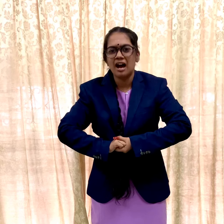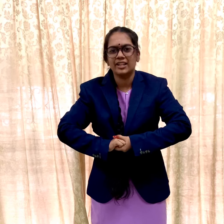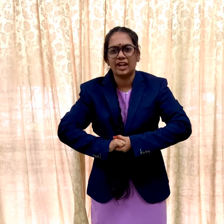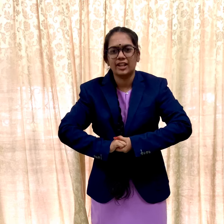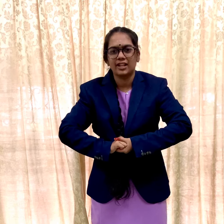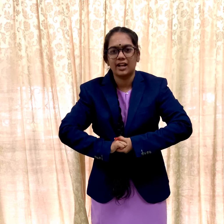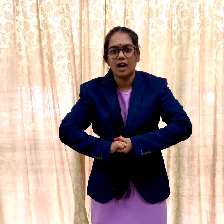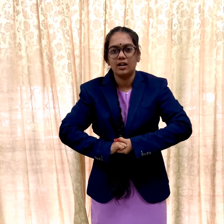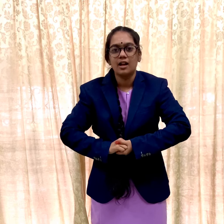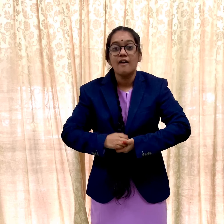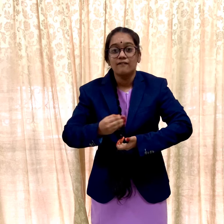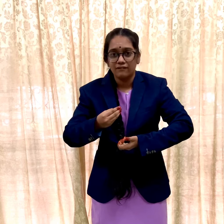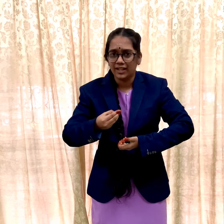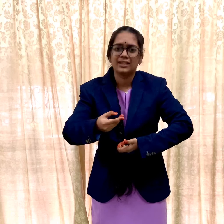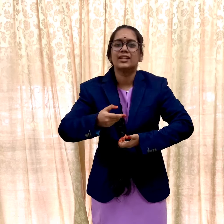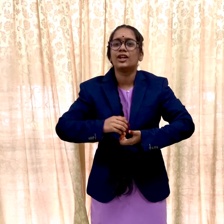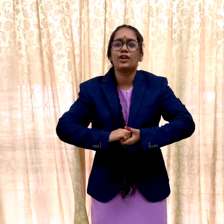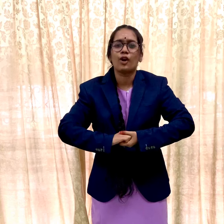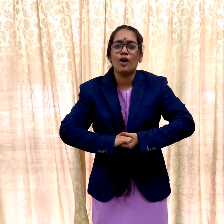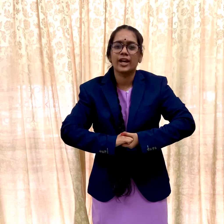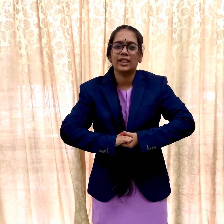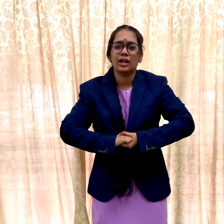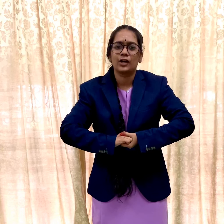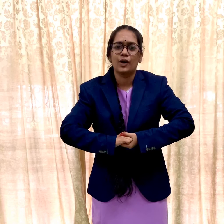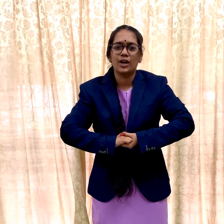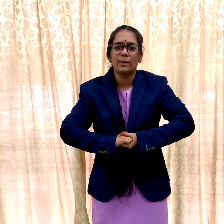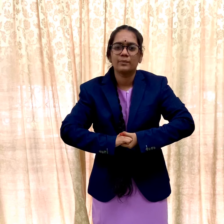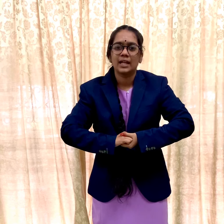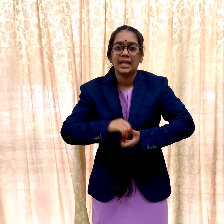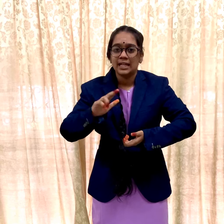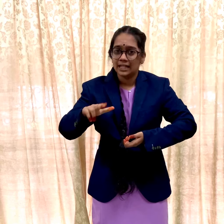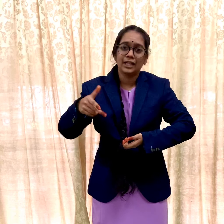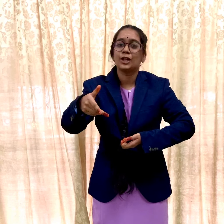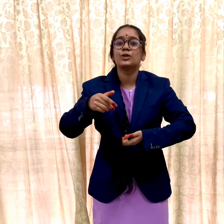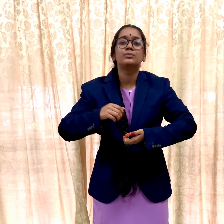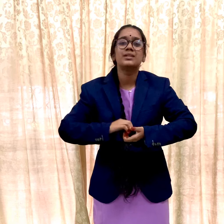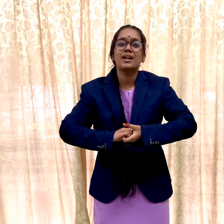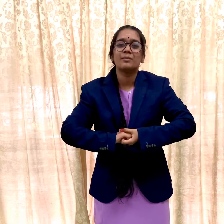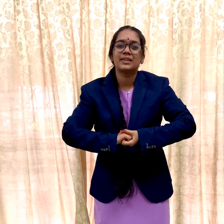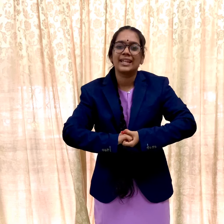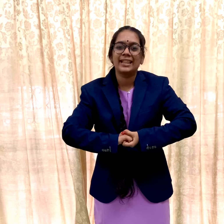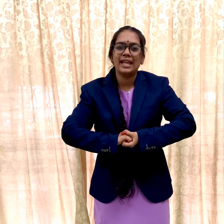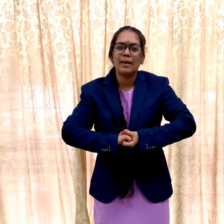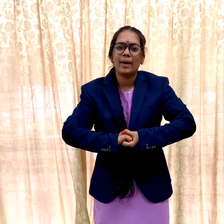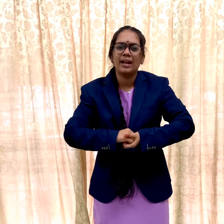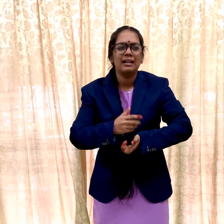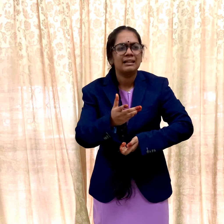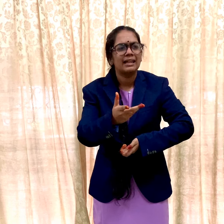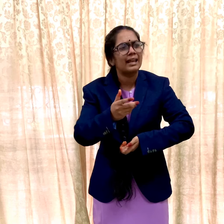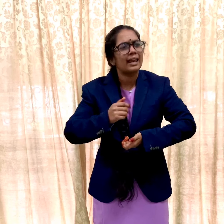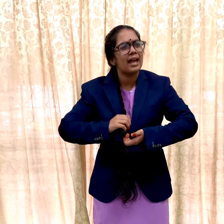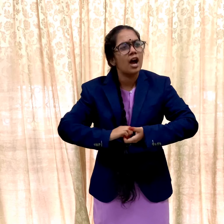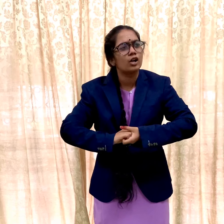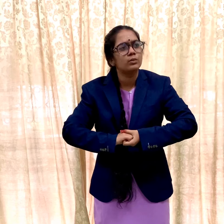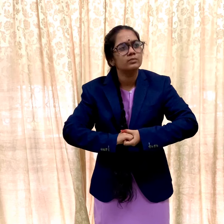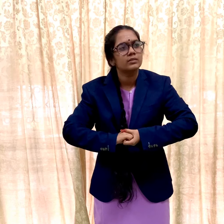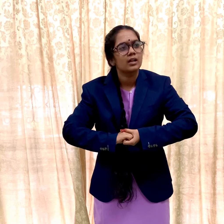திருந்ததனால் வந்ததன் ரோயிந்த கோலேம் இனி Japon hides திருந்தில மேல் ammonல் இன்ன crude்களும்